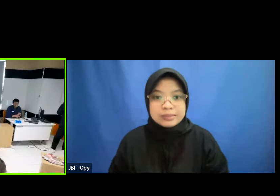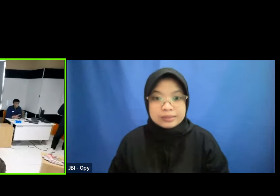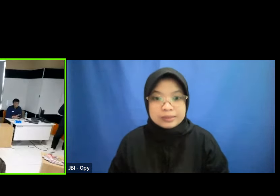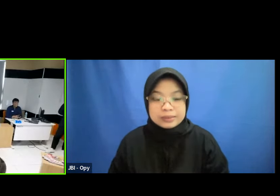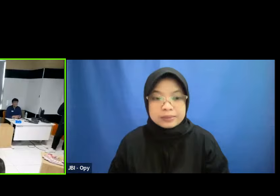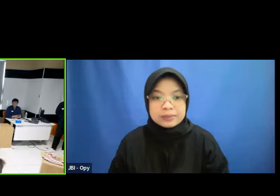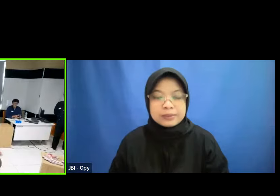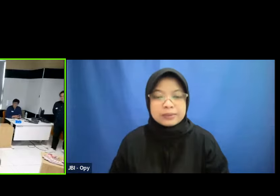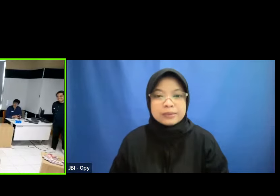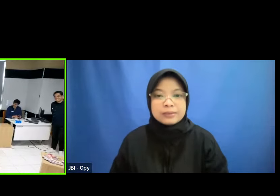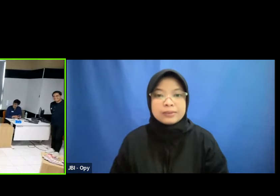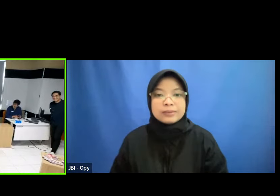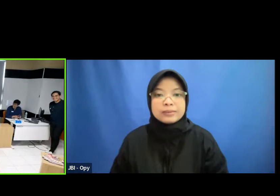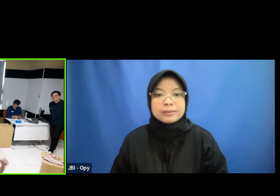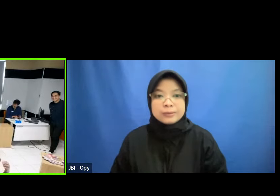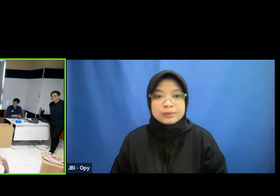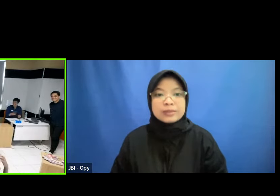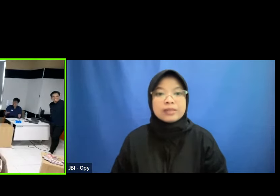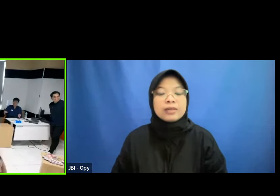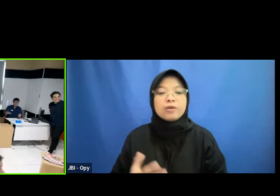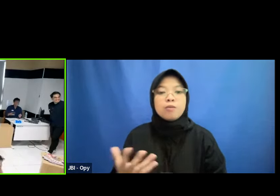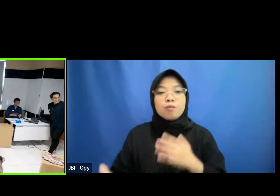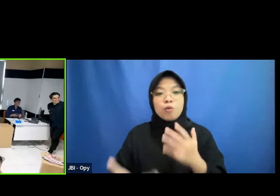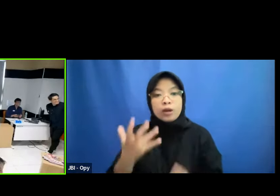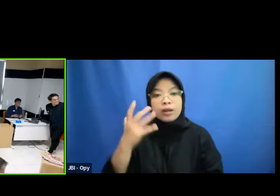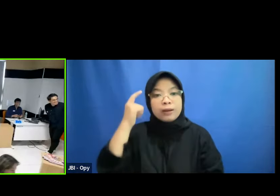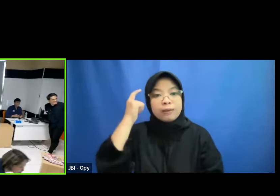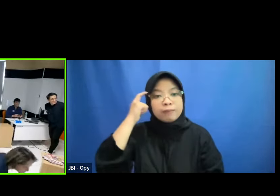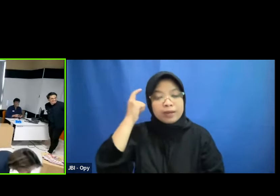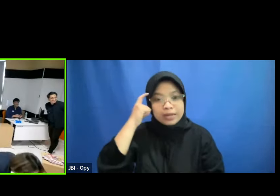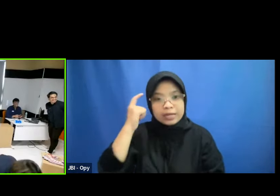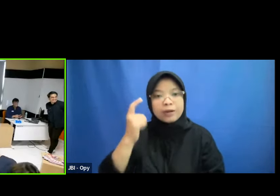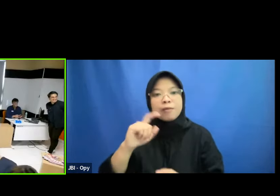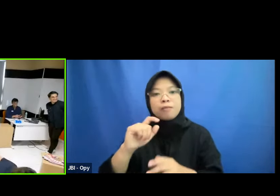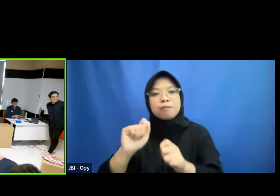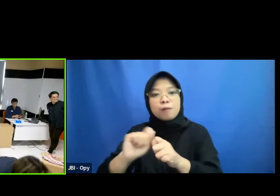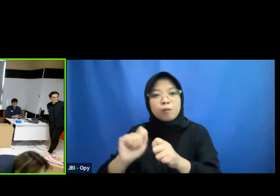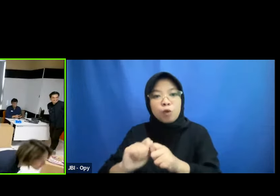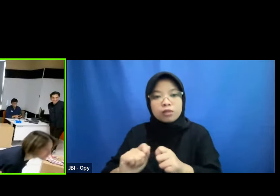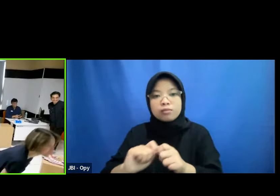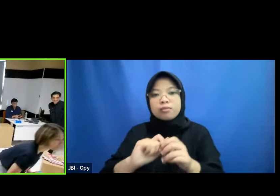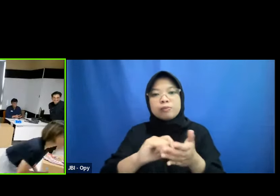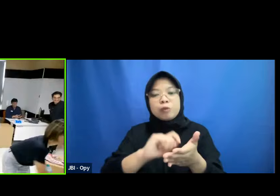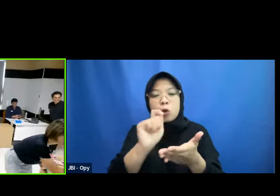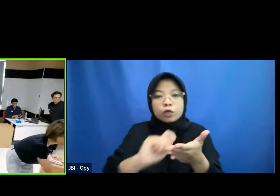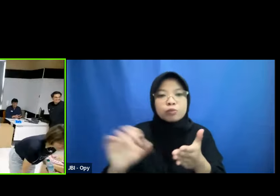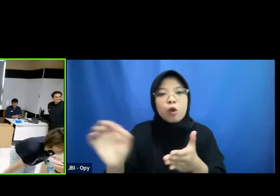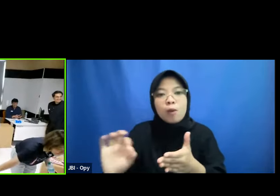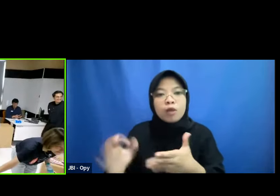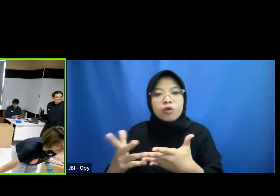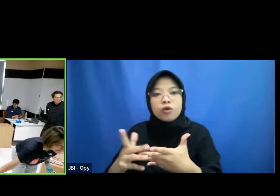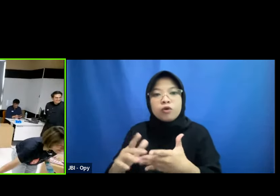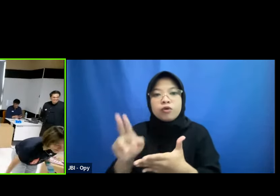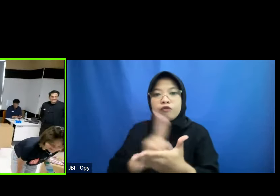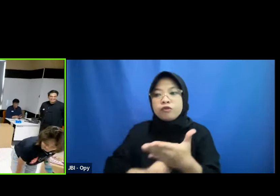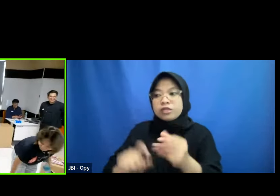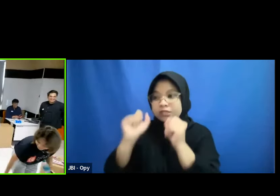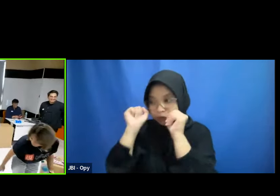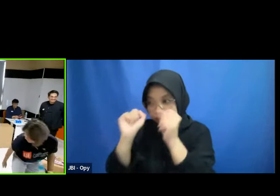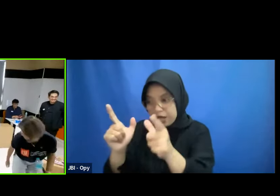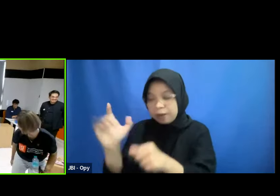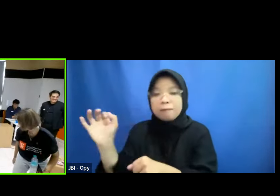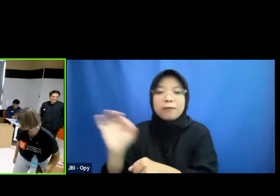kayak maksudnya mungk ada yang belum bikeritu yang belum daftar kampus gitu